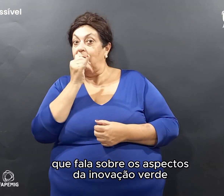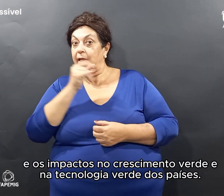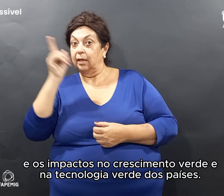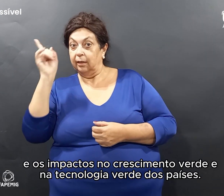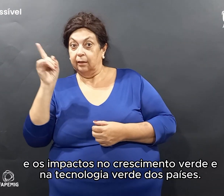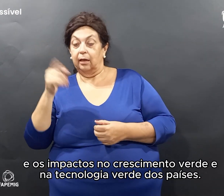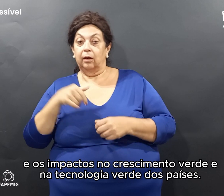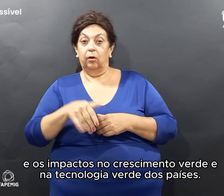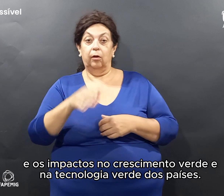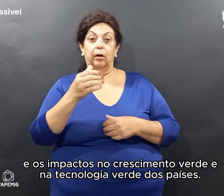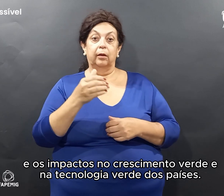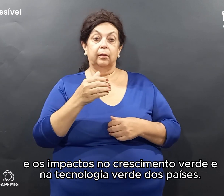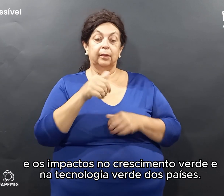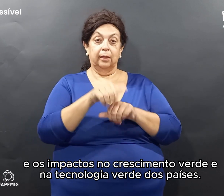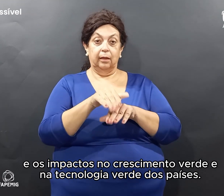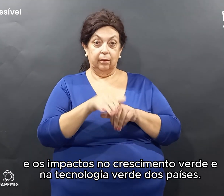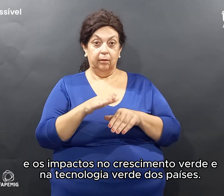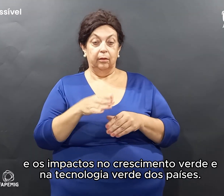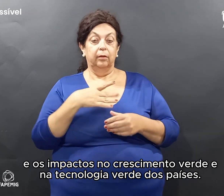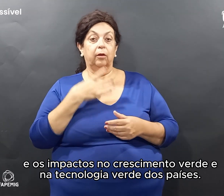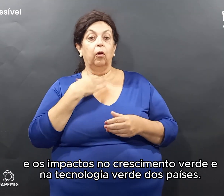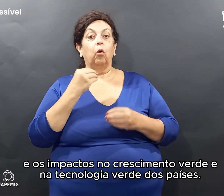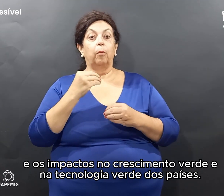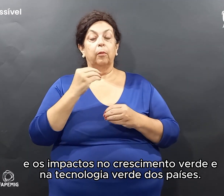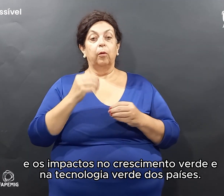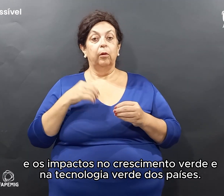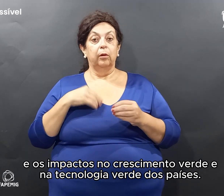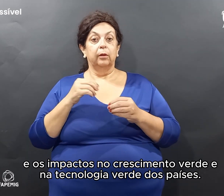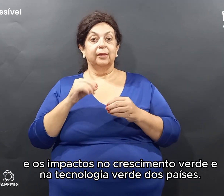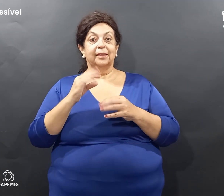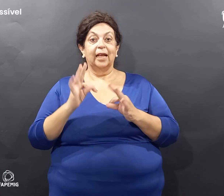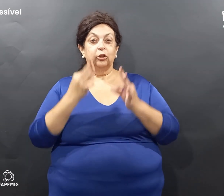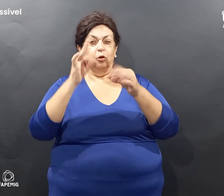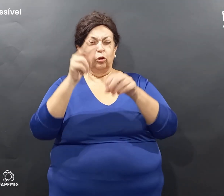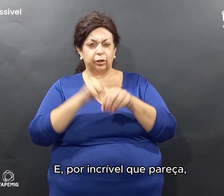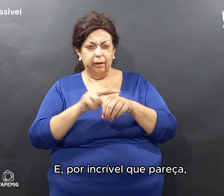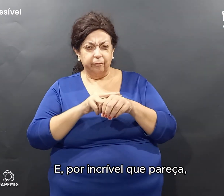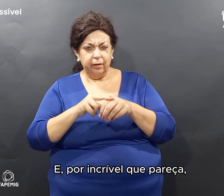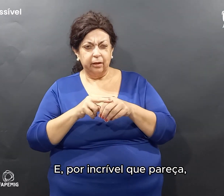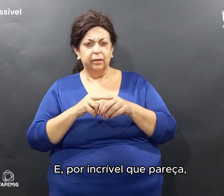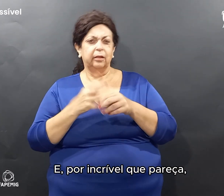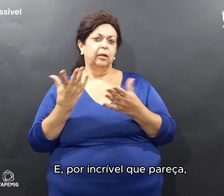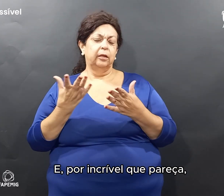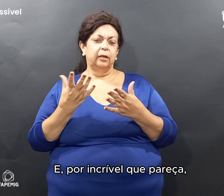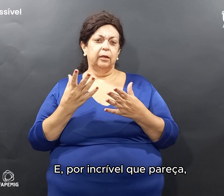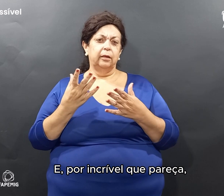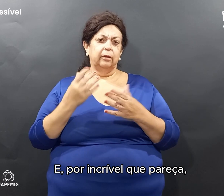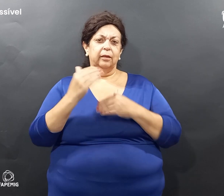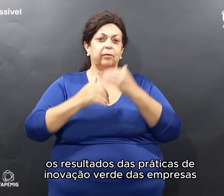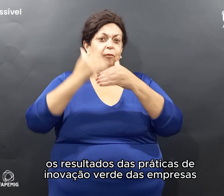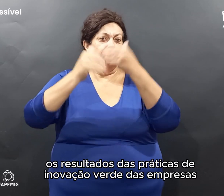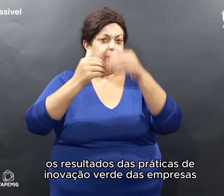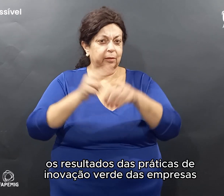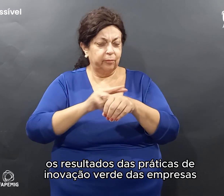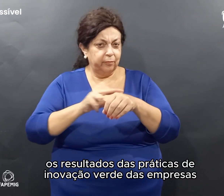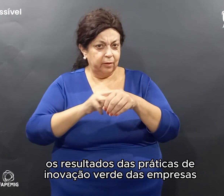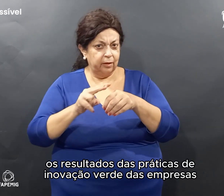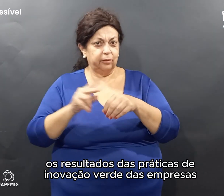os impactos no crescimento verde na tecnologia verde dos países. E, por incrível que pareça, os resultados